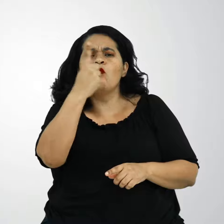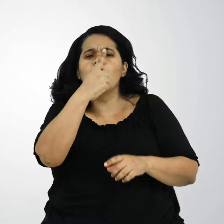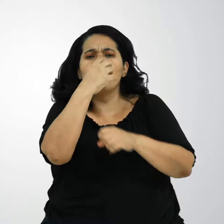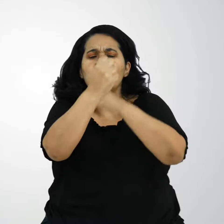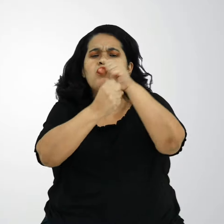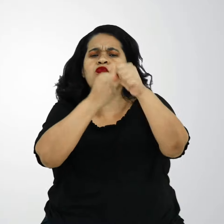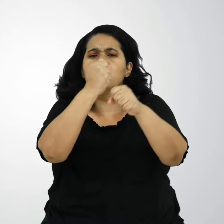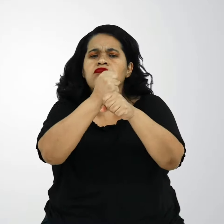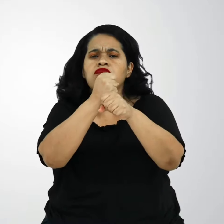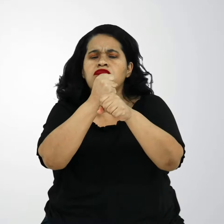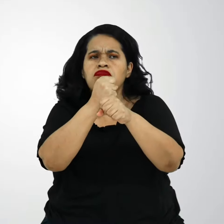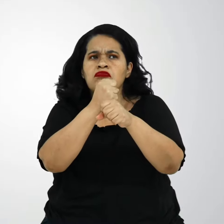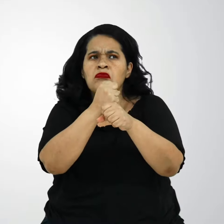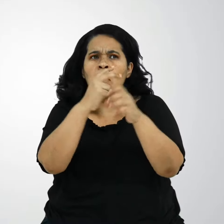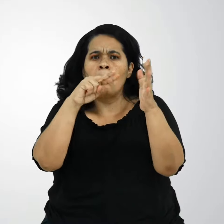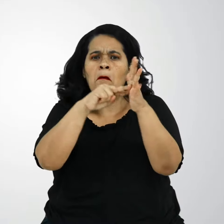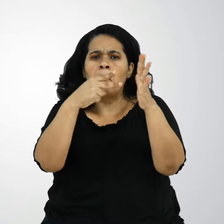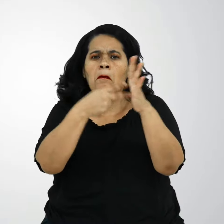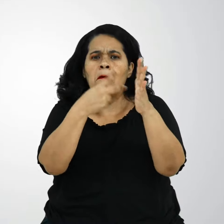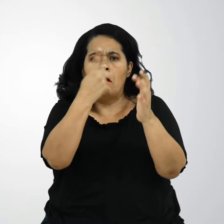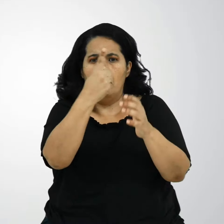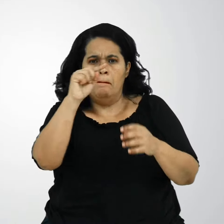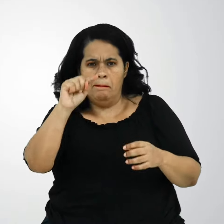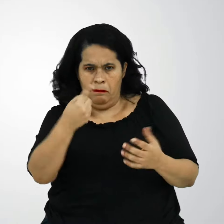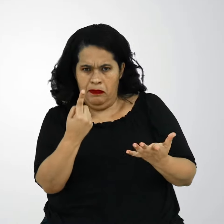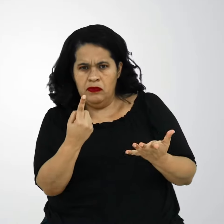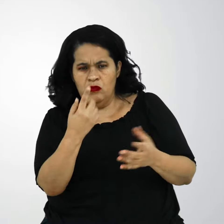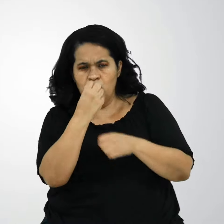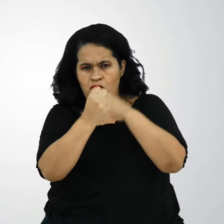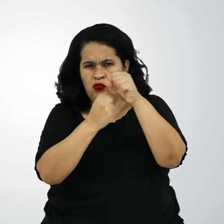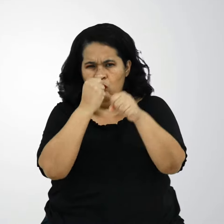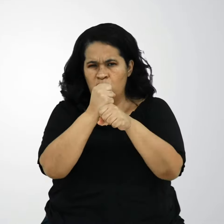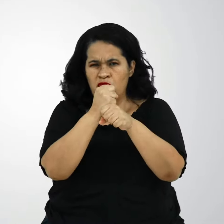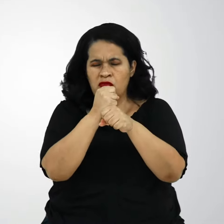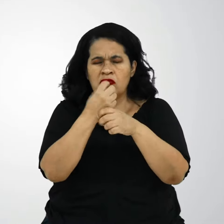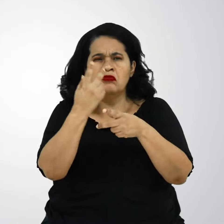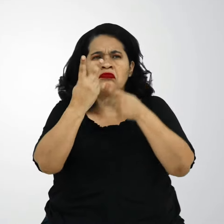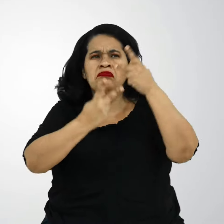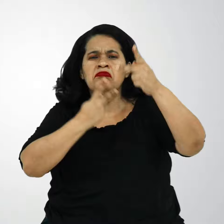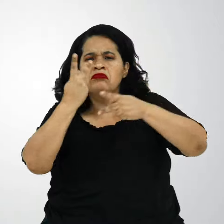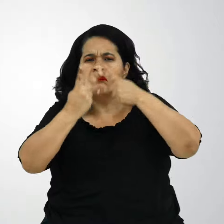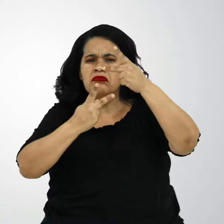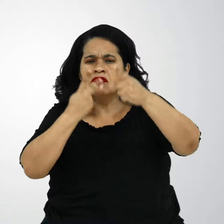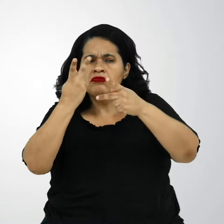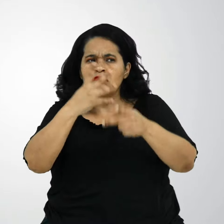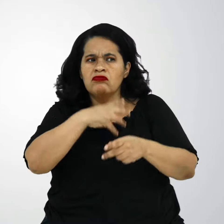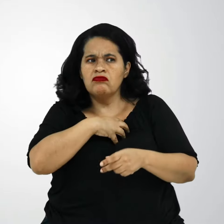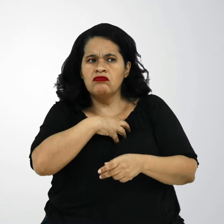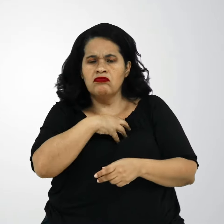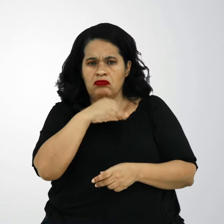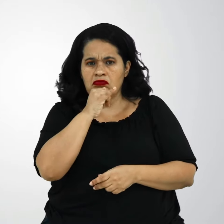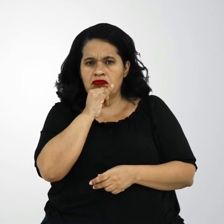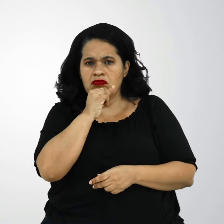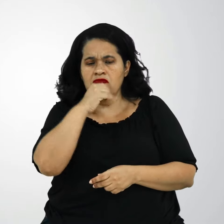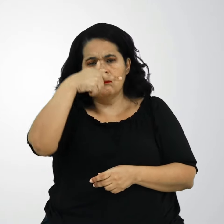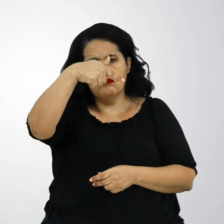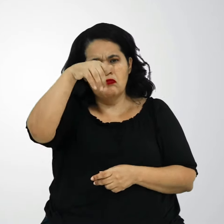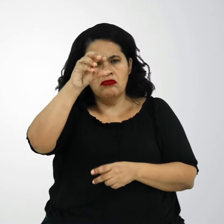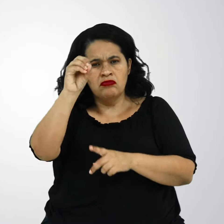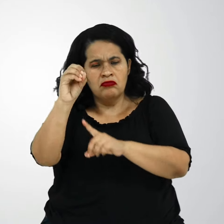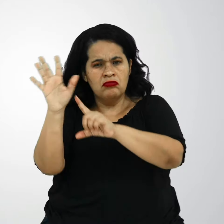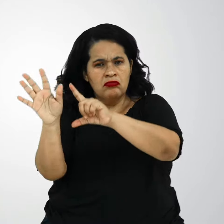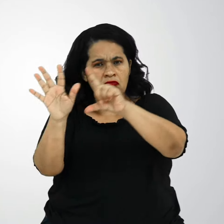anos, né? Um dia equivale a 1000 anos, eles usam essa consideração e eles diriam o seguinte, que 70 semanas, na